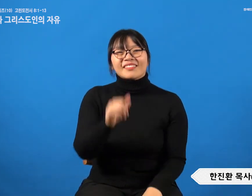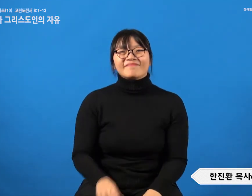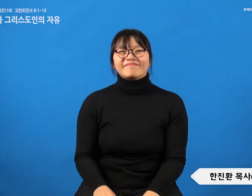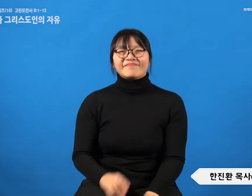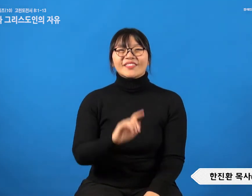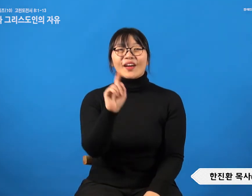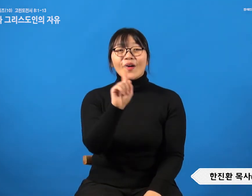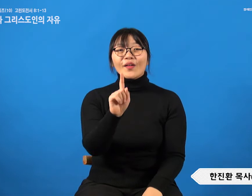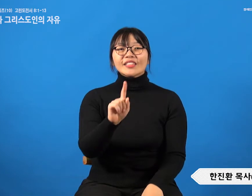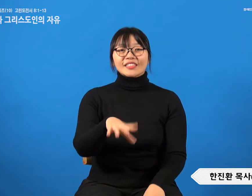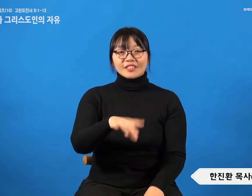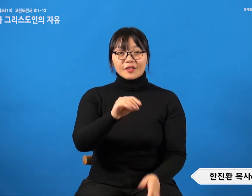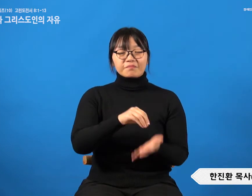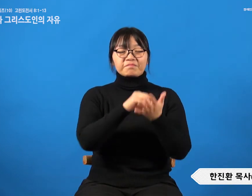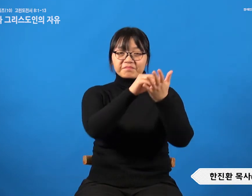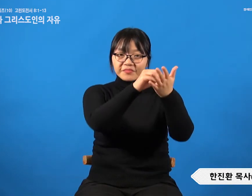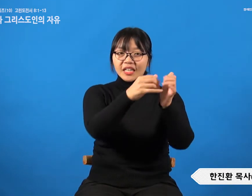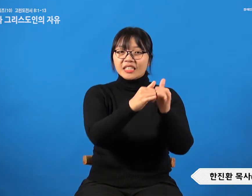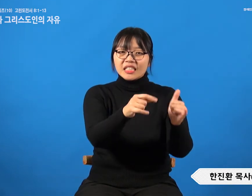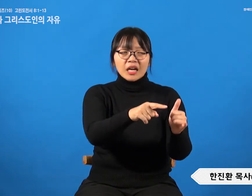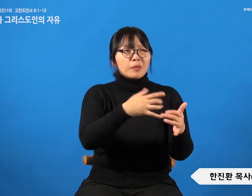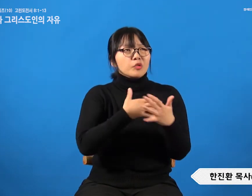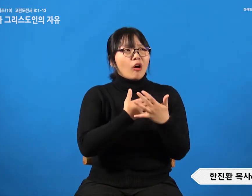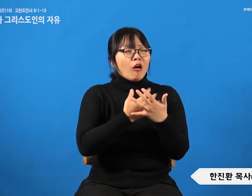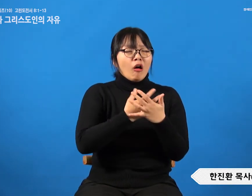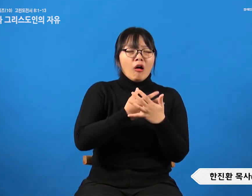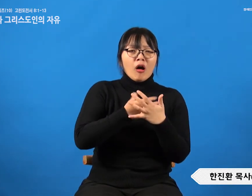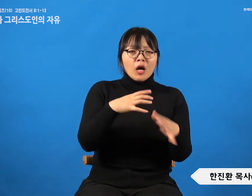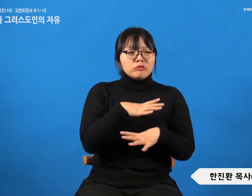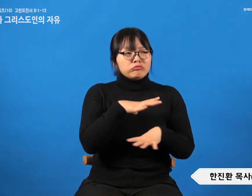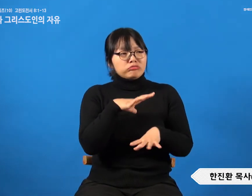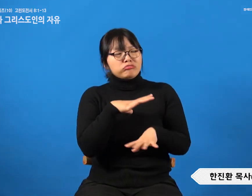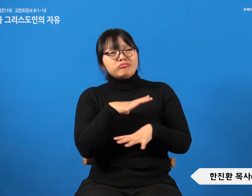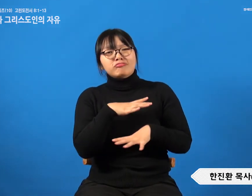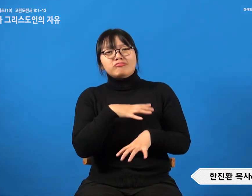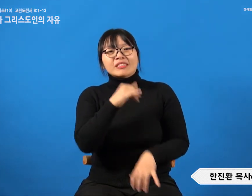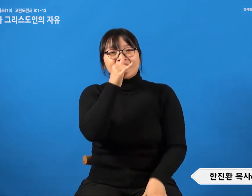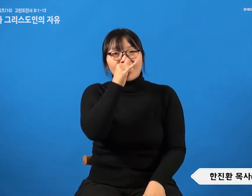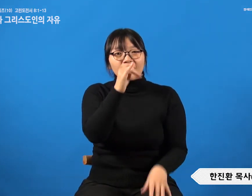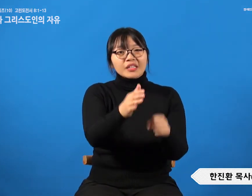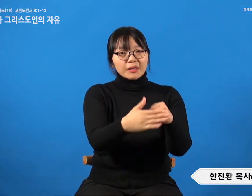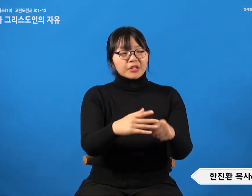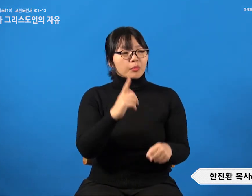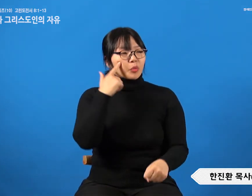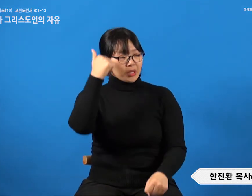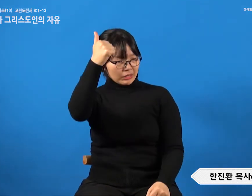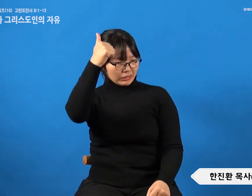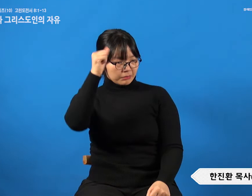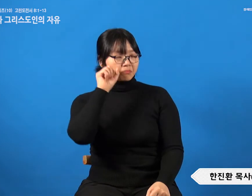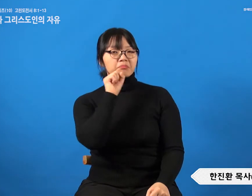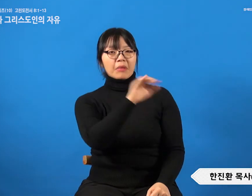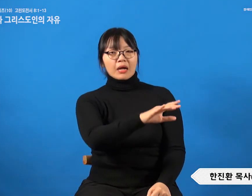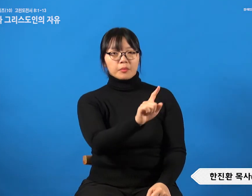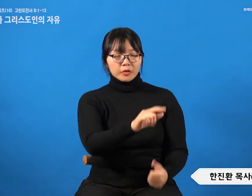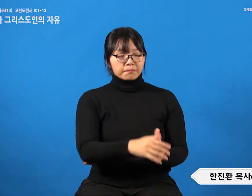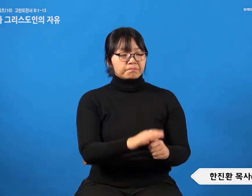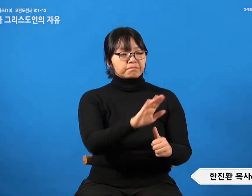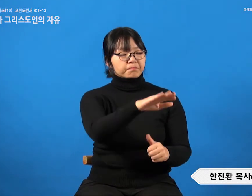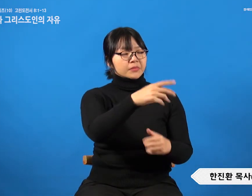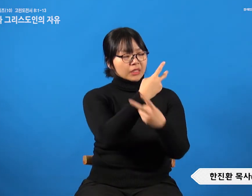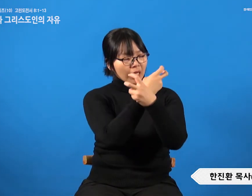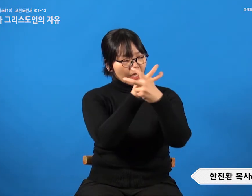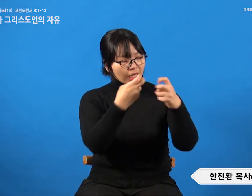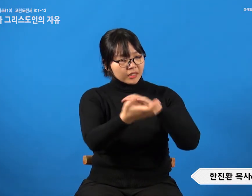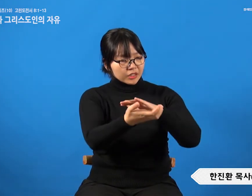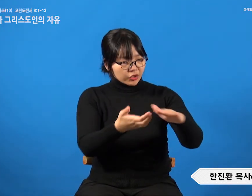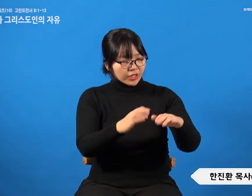어떤 초신자가 하도 무서워하고 잠을 못 자 하니까 그 교회 목사님이 이렇게 지도를 했다고 합니다. 자기 전에 성경